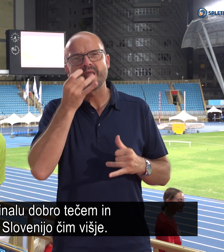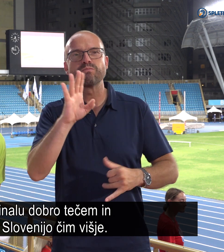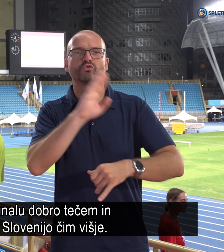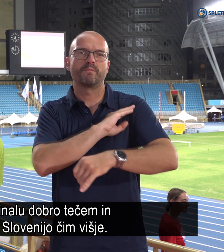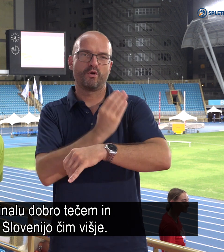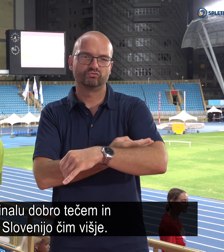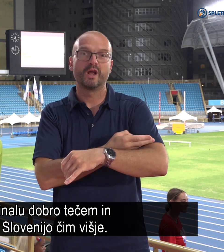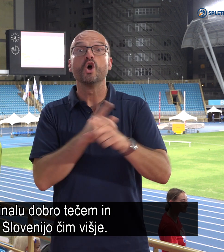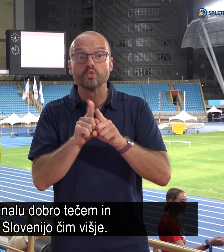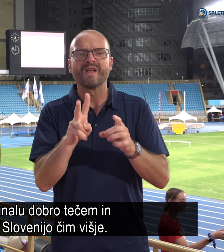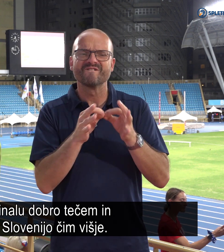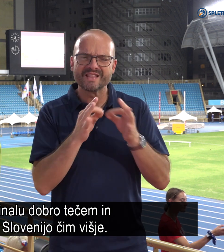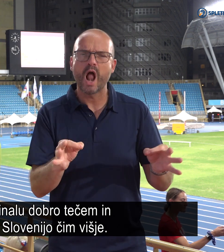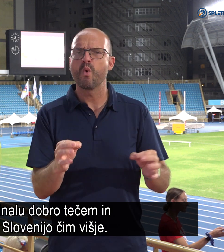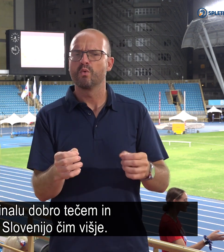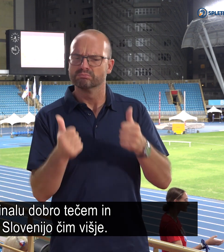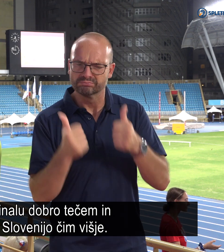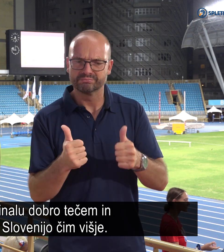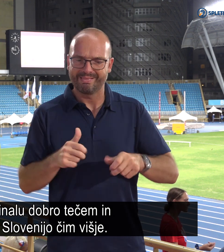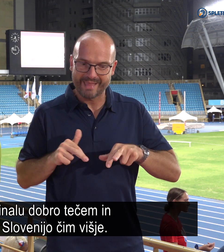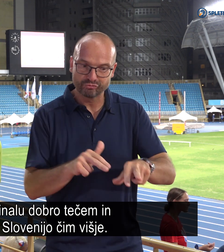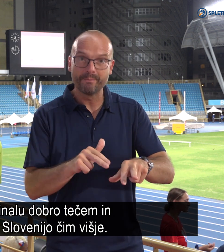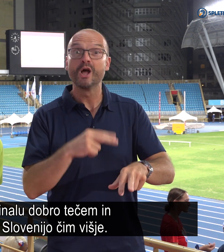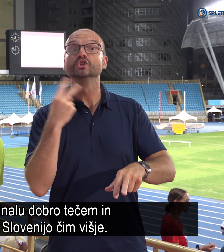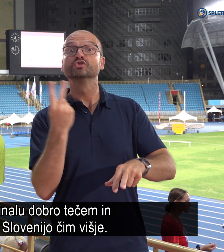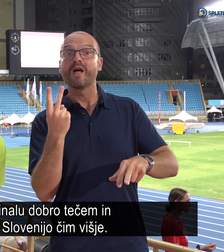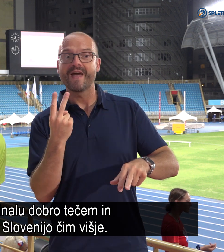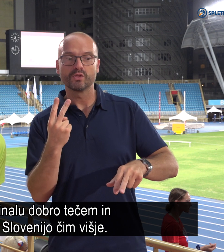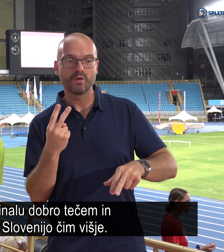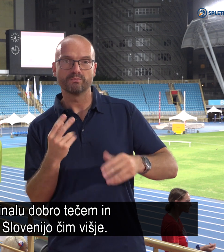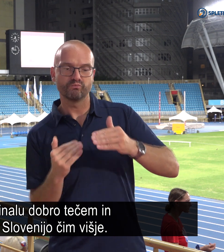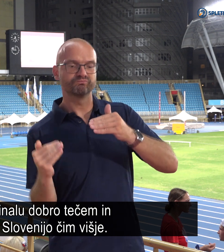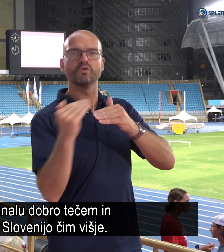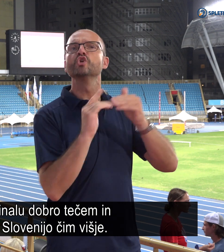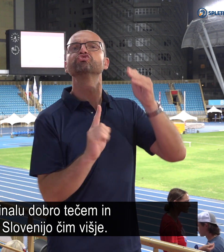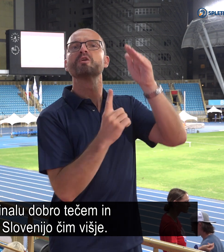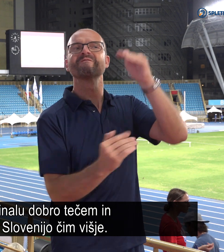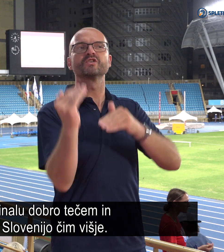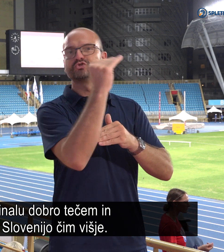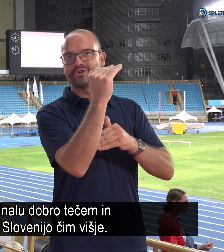tudi v finalu dobro tečem in popeljem Slovenijo čim višje.